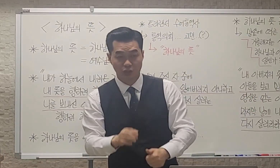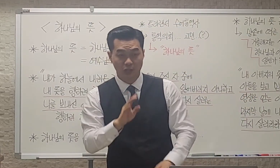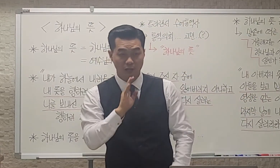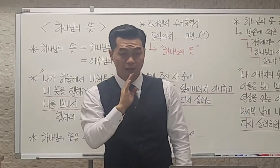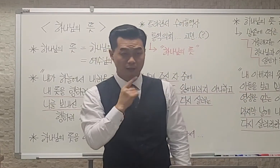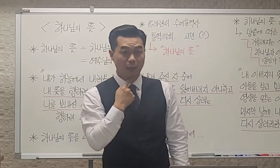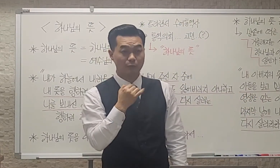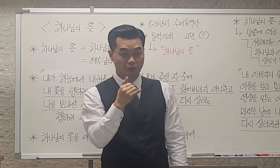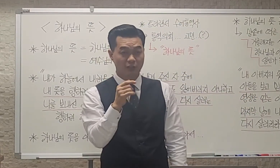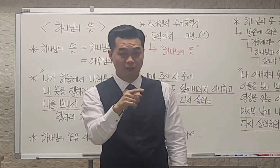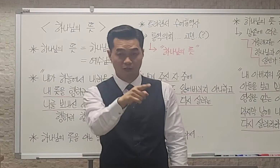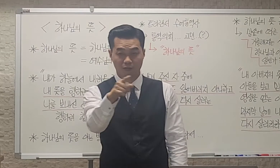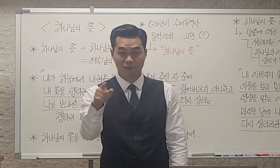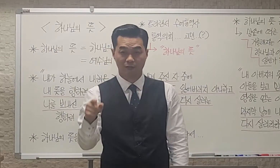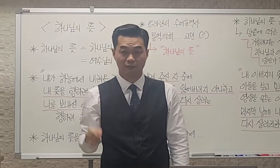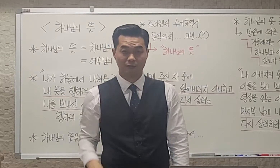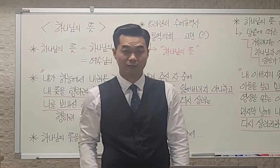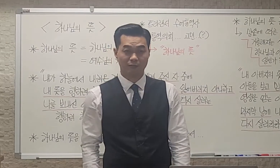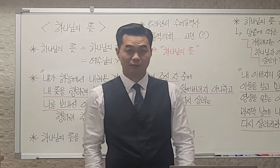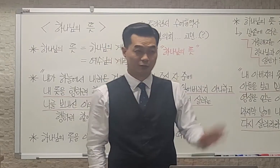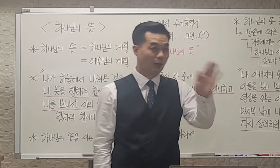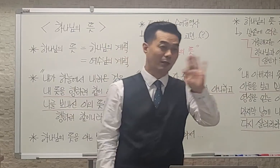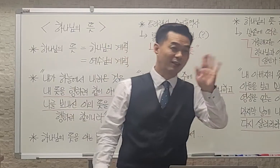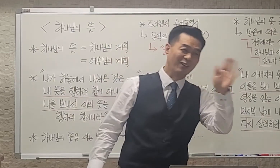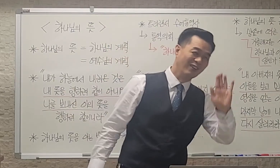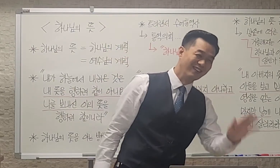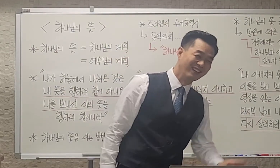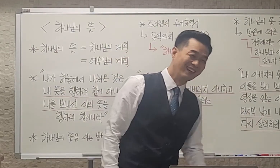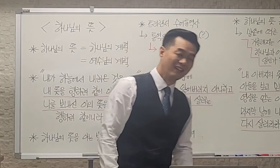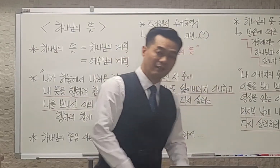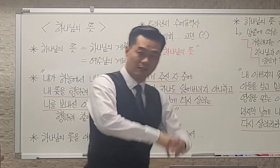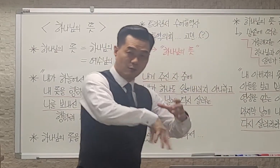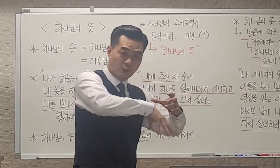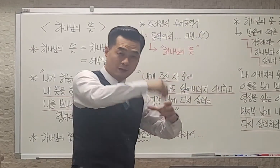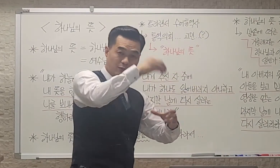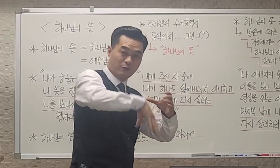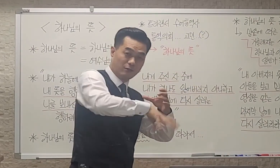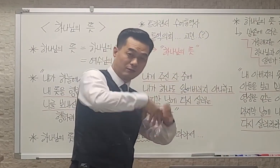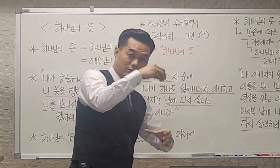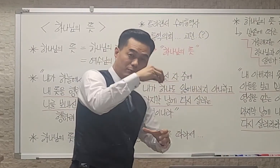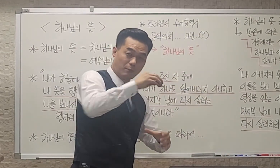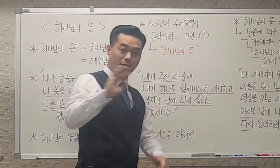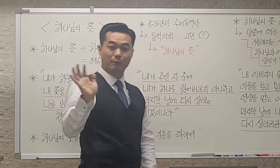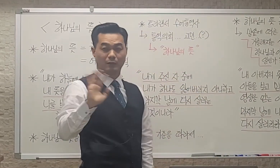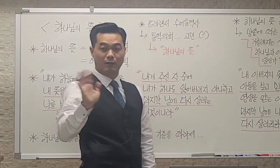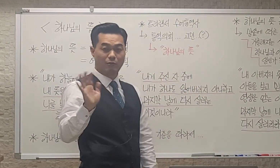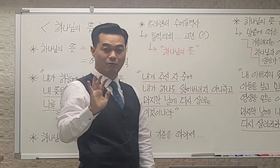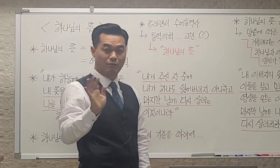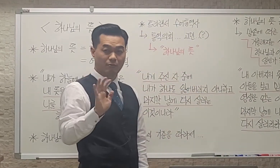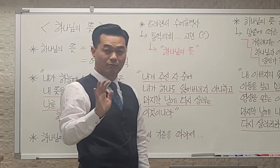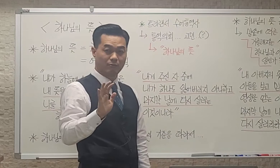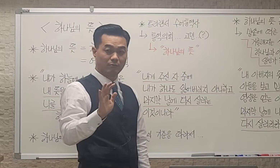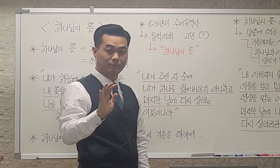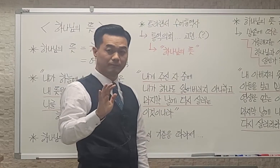진짜? 그거 해본 적 있어요? 그렇게 하면 안 돼요. 뽑아서 하면 안 돼요.